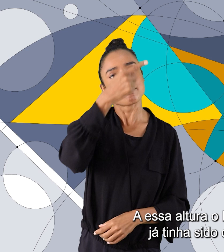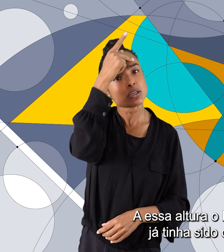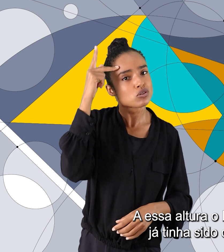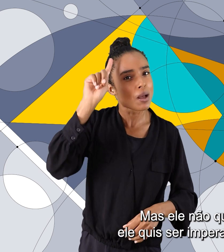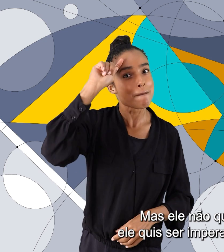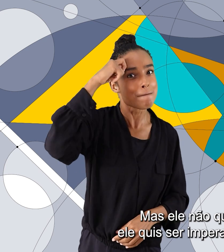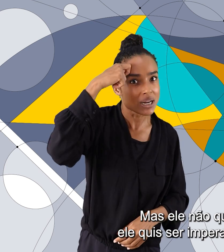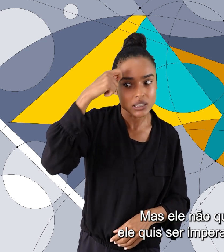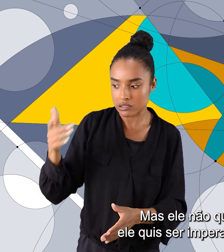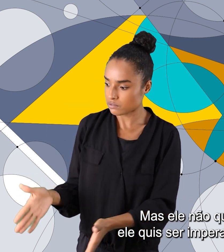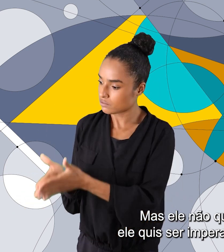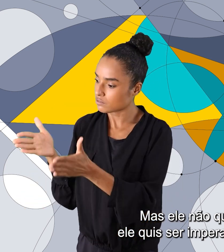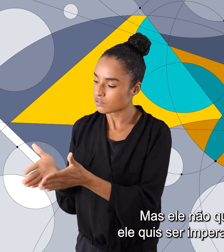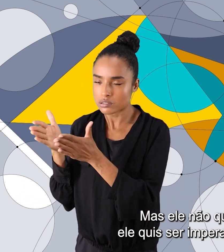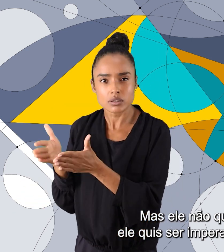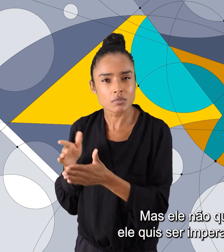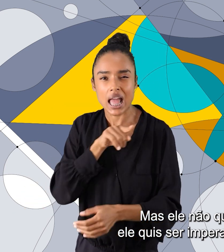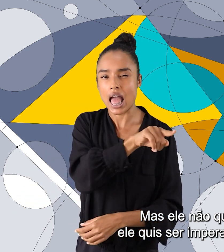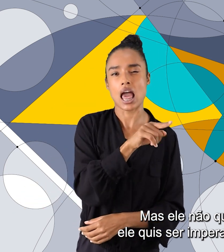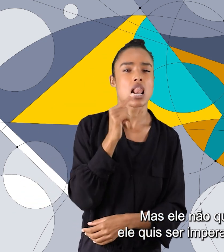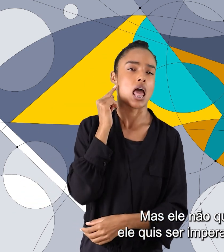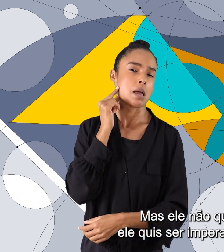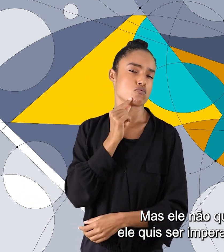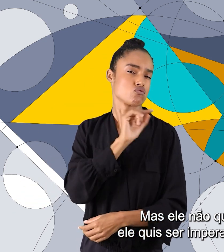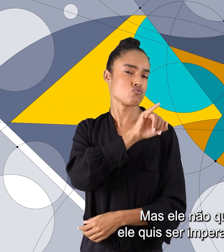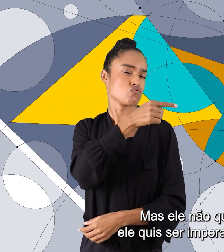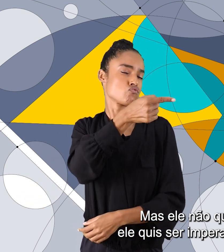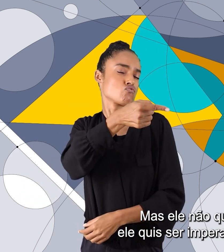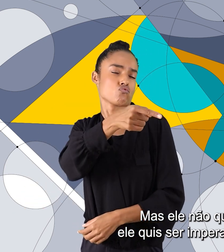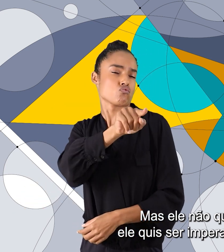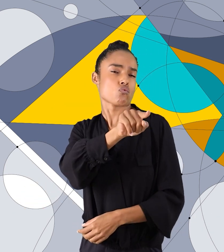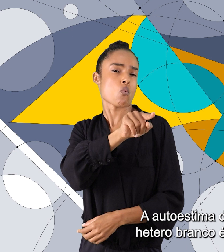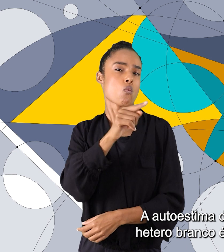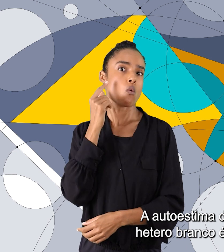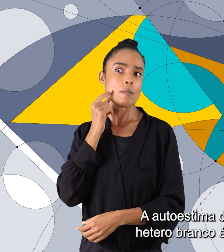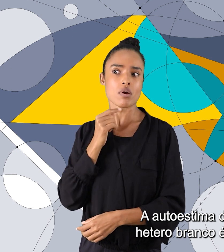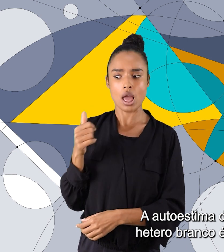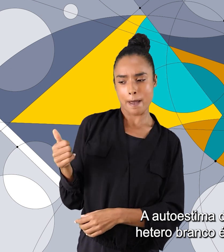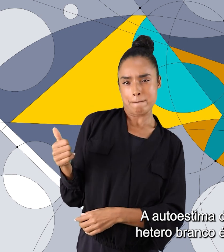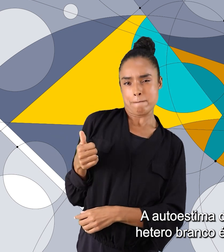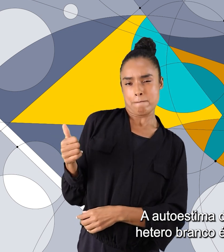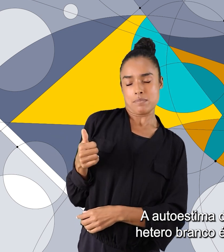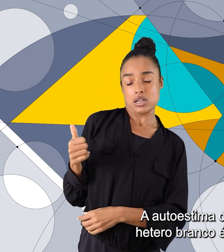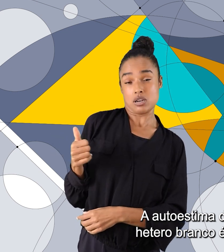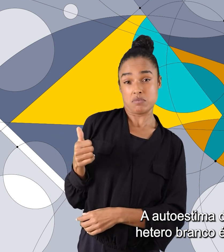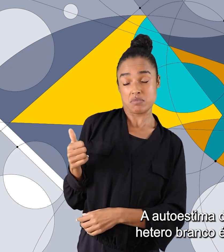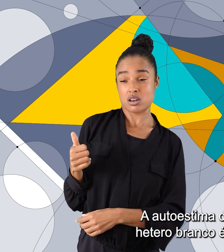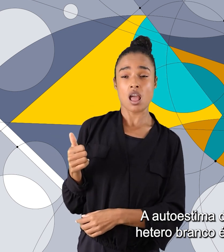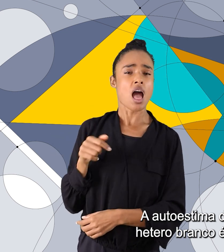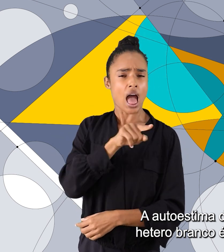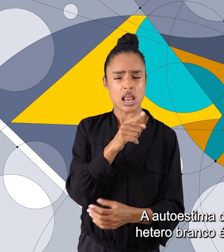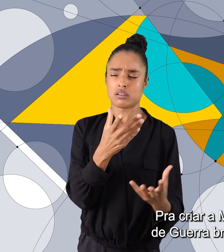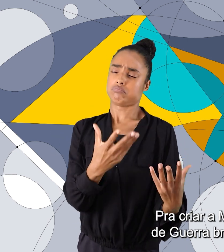coroado. Mas ele não quis ser rei, ele quis ser imperador do Brasil. A autoestima do homem hétero branco é